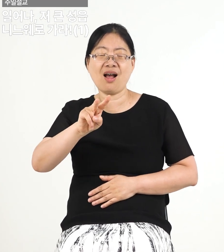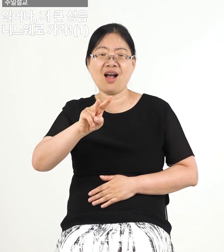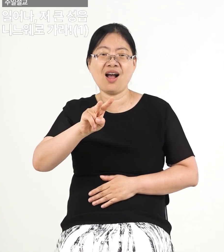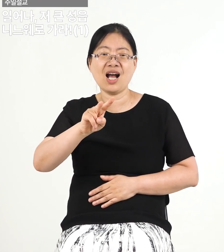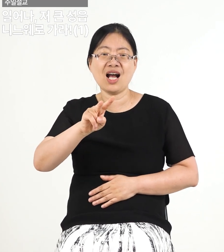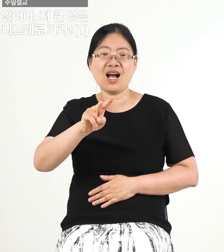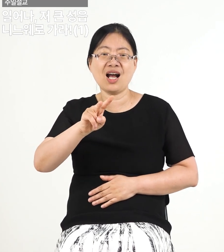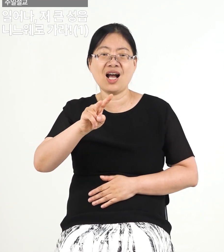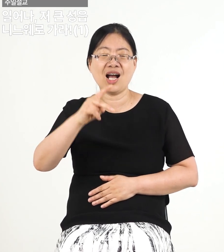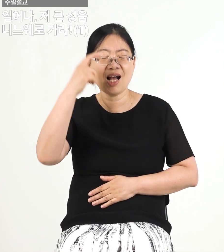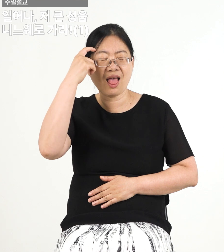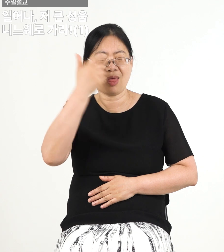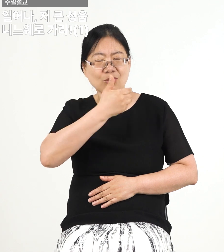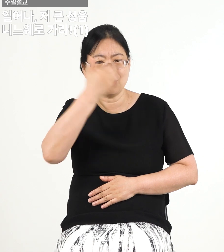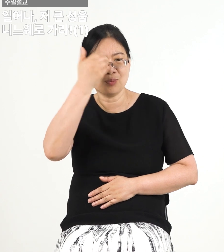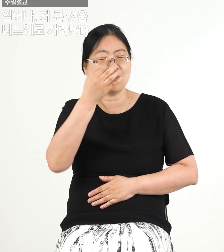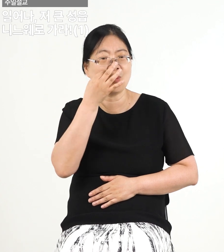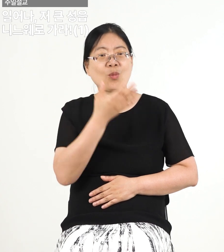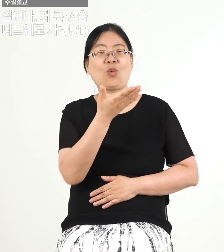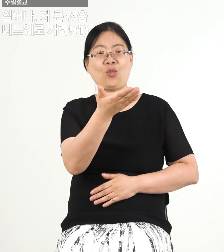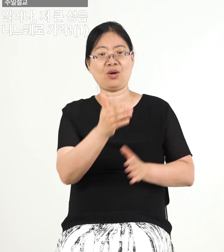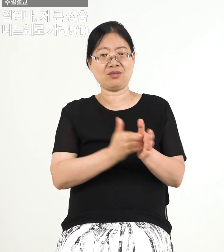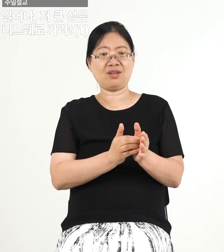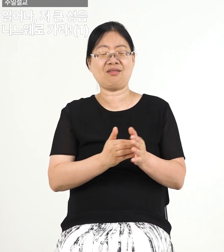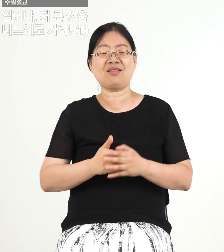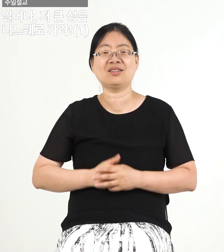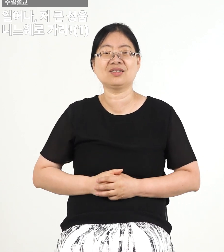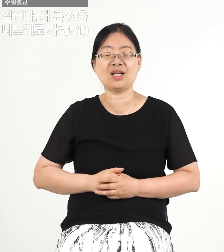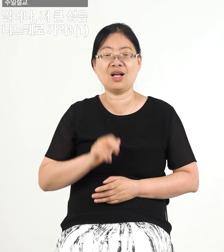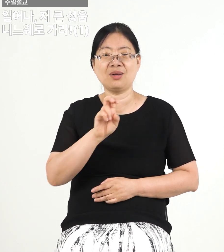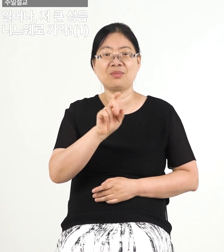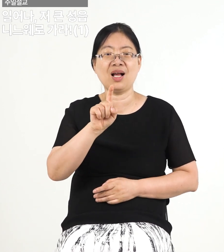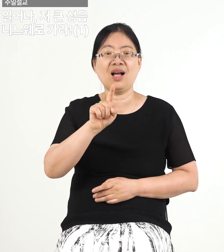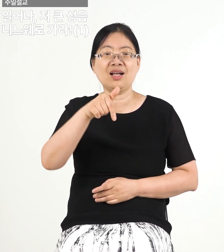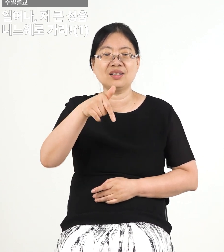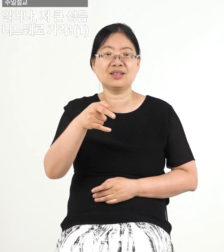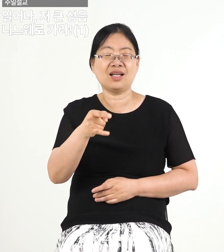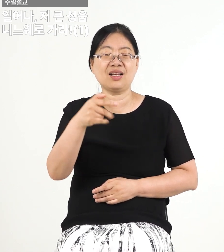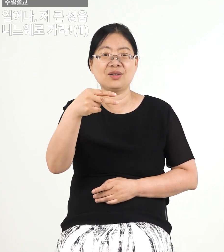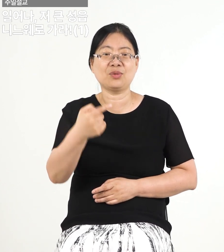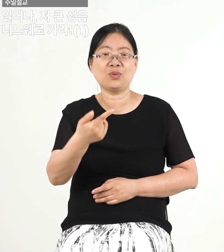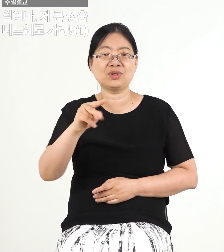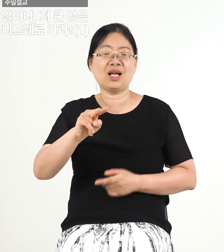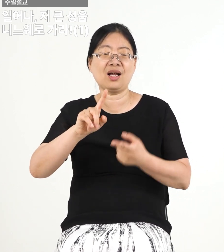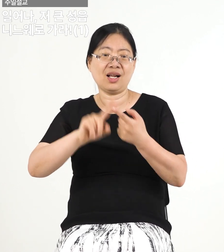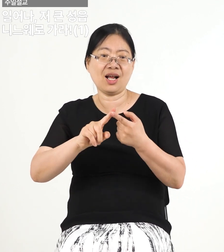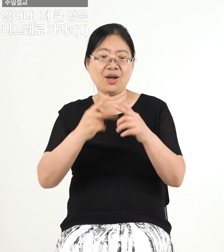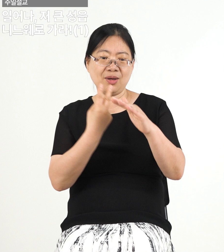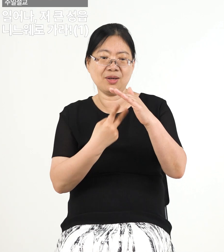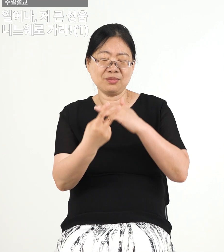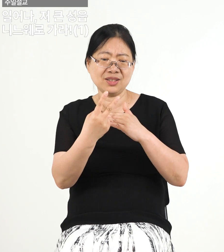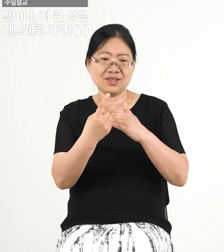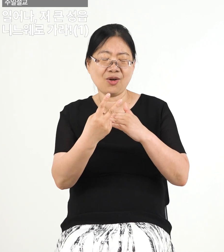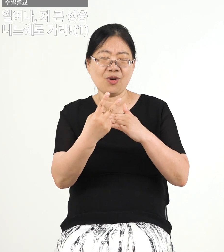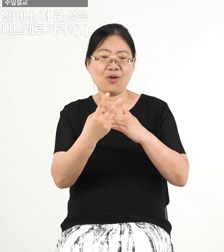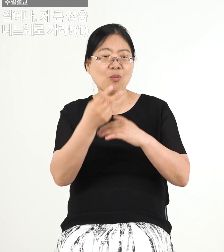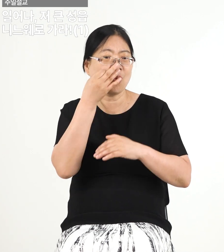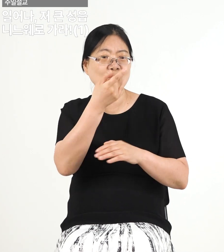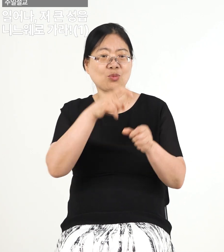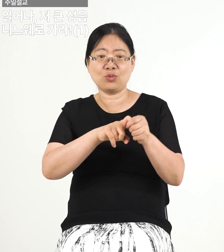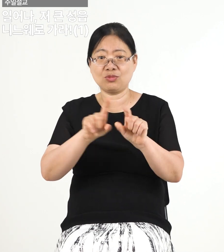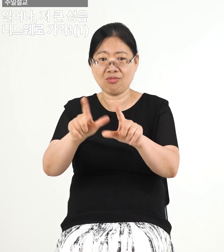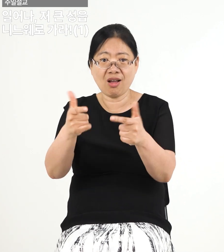환상을 보이신 거예요. 그건 여러분 마게도냐를 향한 비전의 차원에서 보이신 게